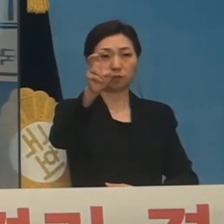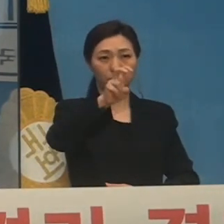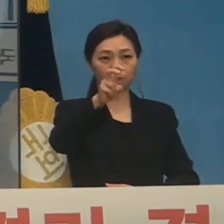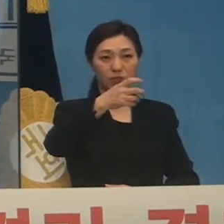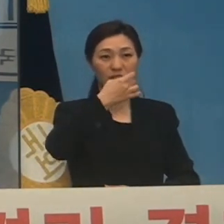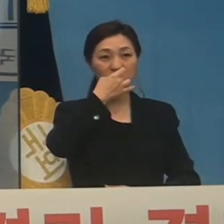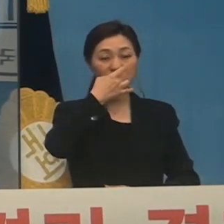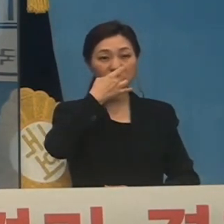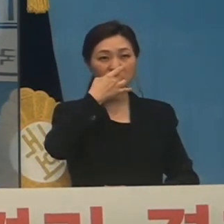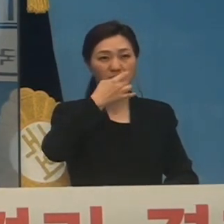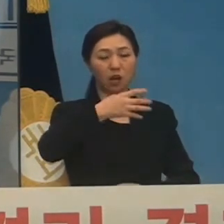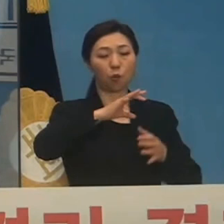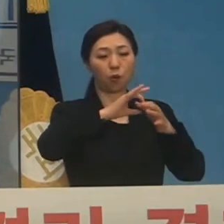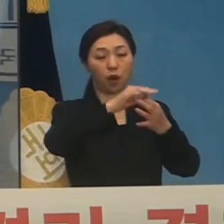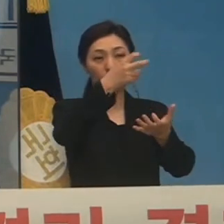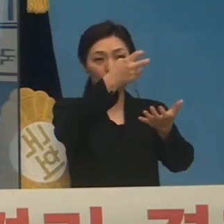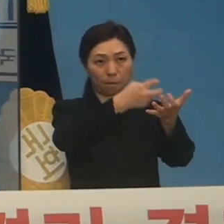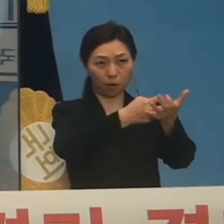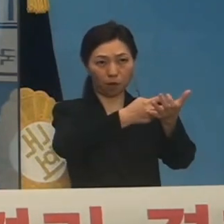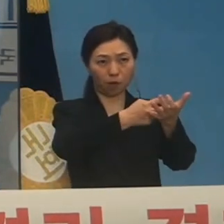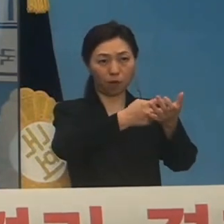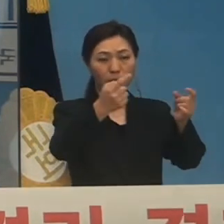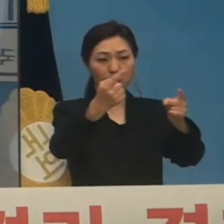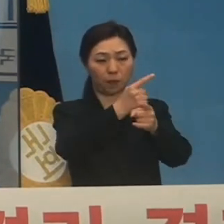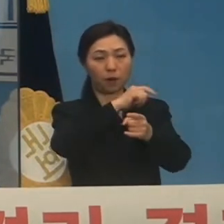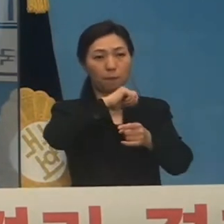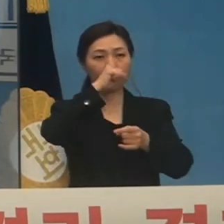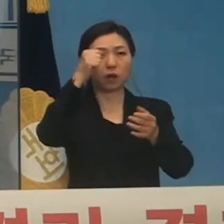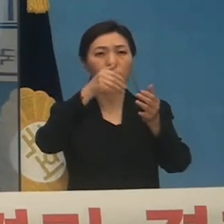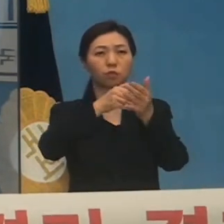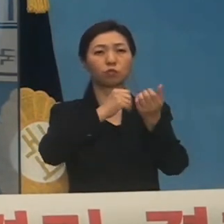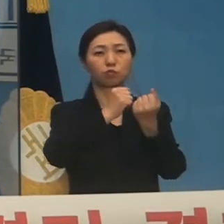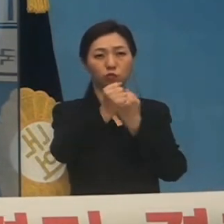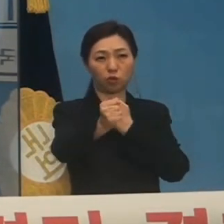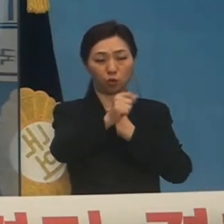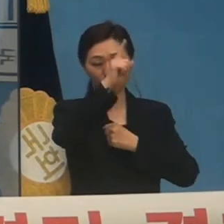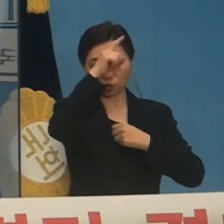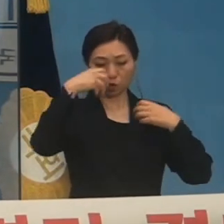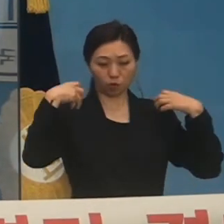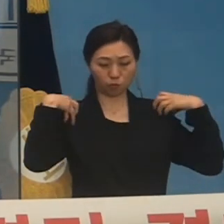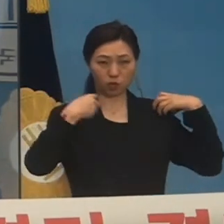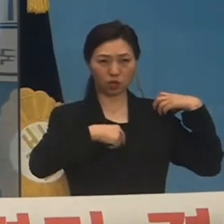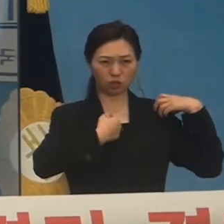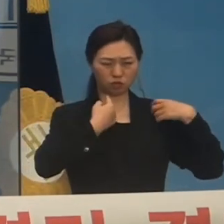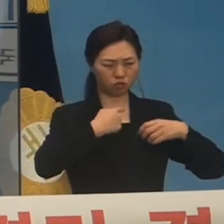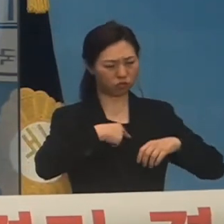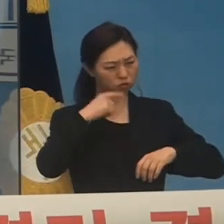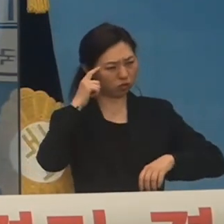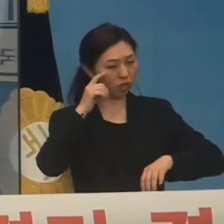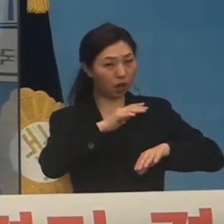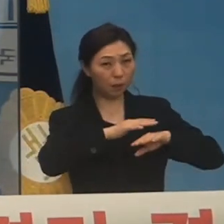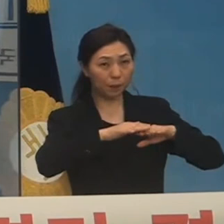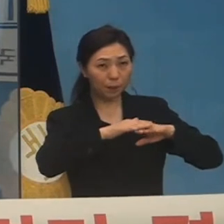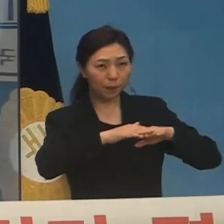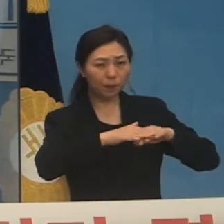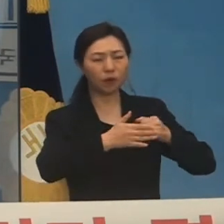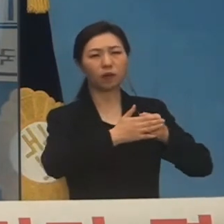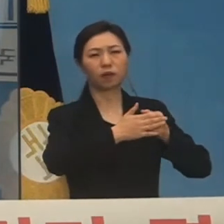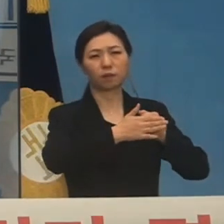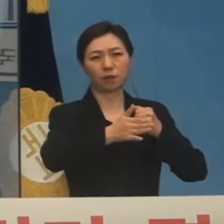양곡관리법 개정안을 통과시켰지만 정부의 자의적 해석으로 자동